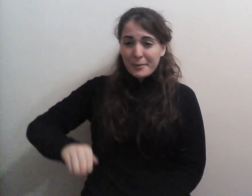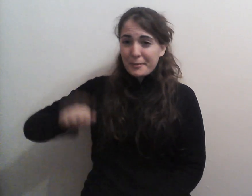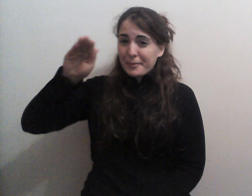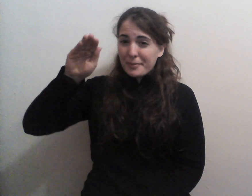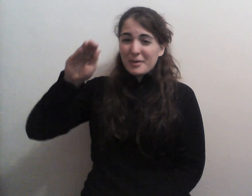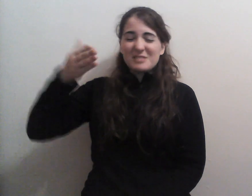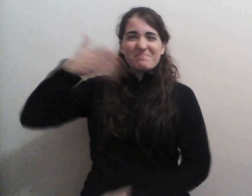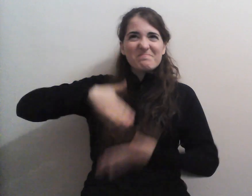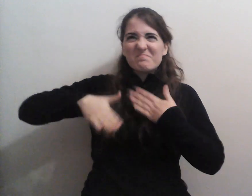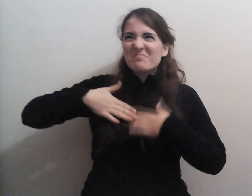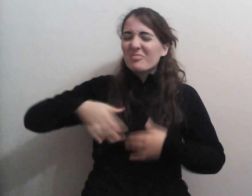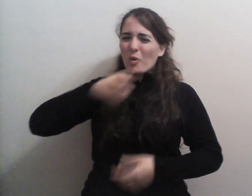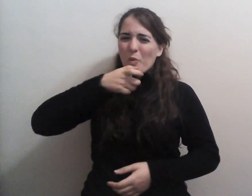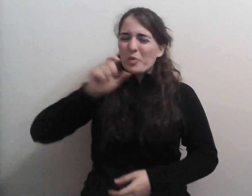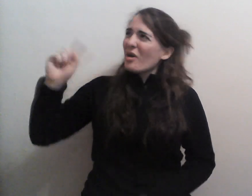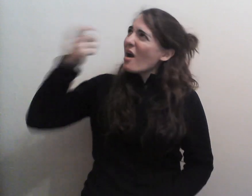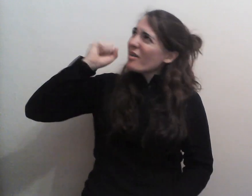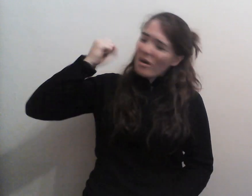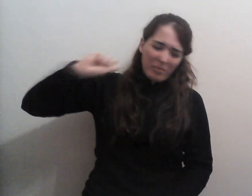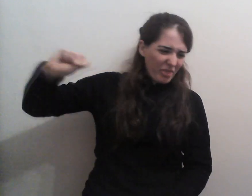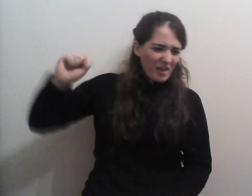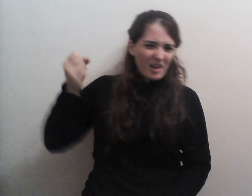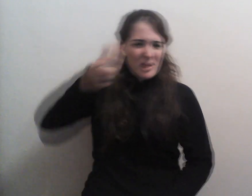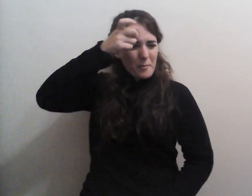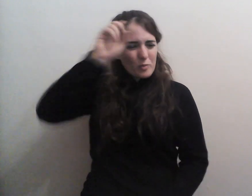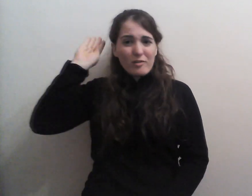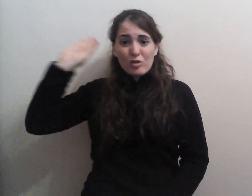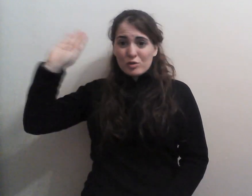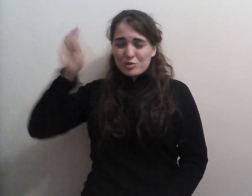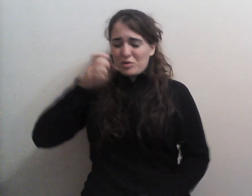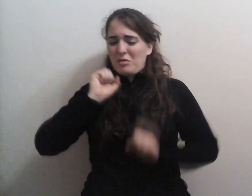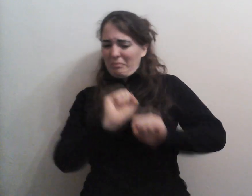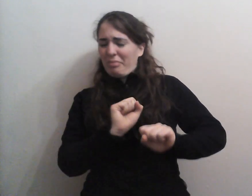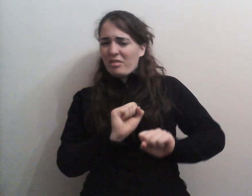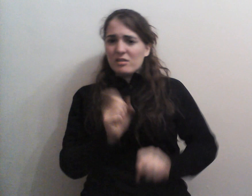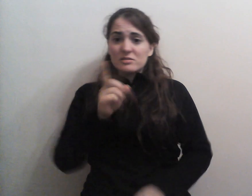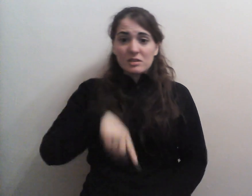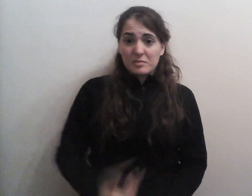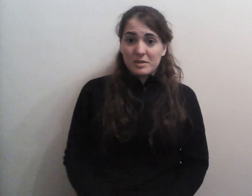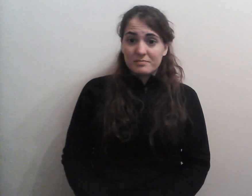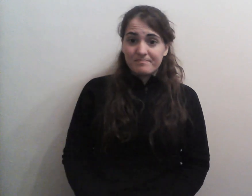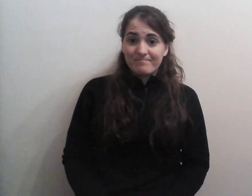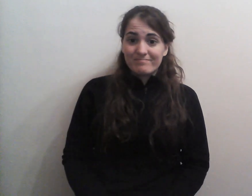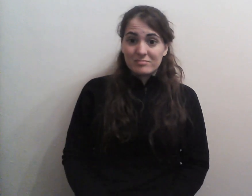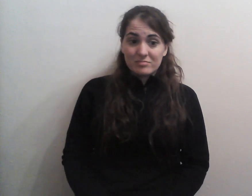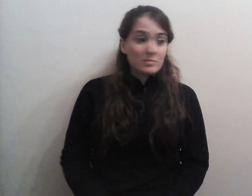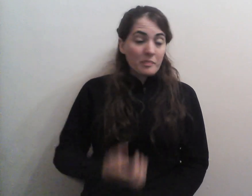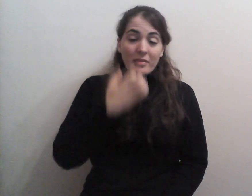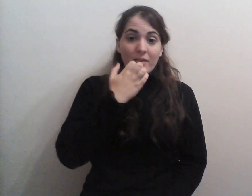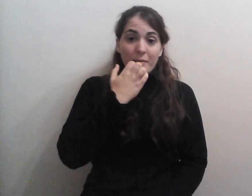crecemos con odio, amargura, menosprecio hacia Dios y hacia su pueblo. Y como regla general, la iglesia evangélica en España, un gran